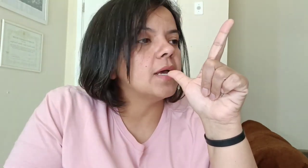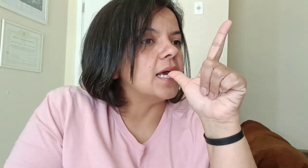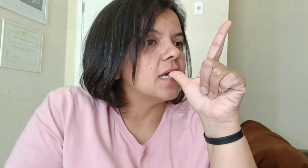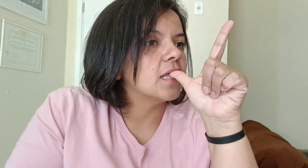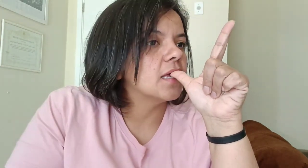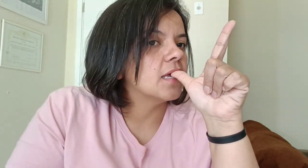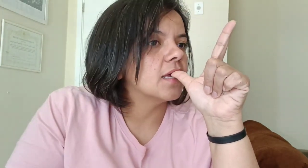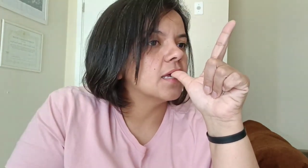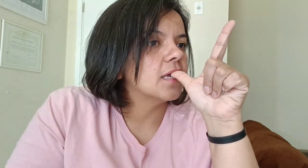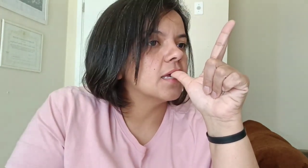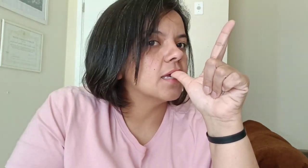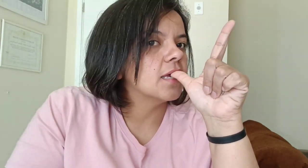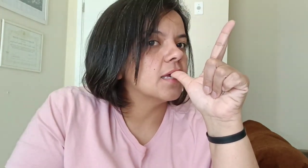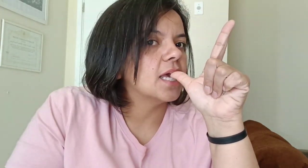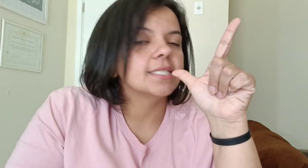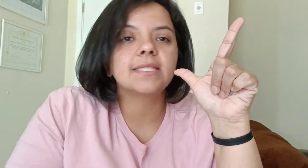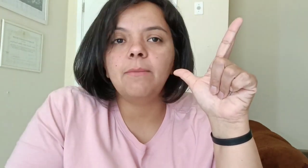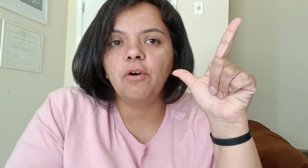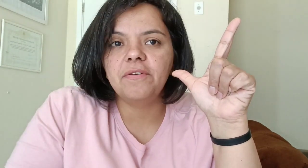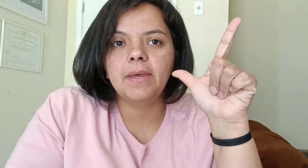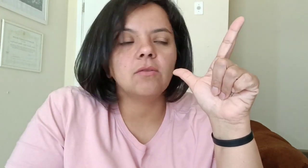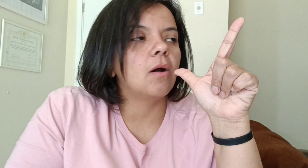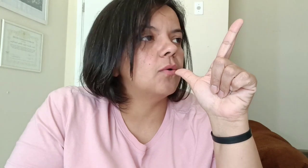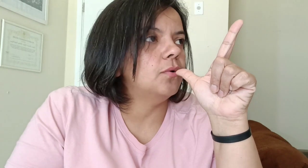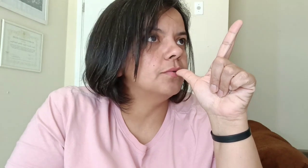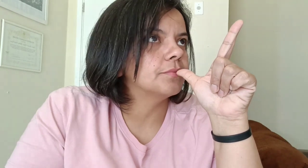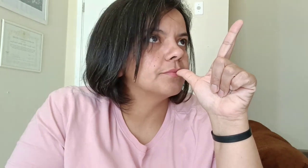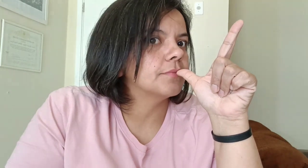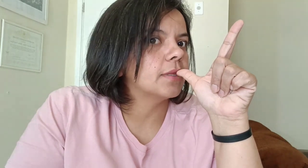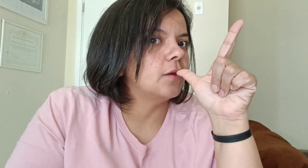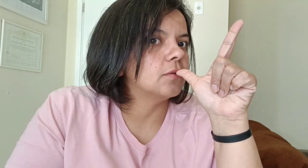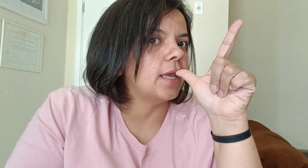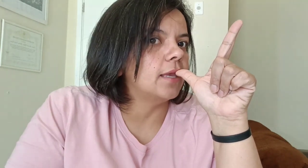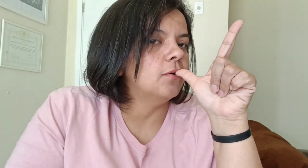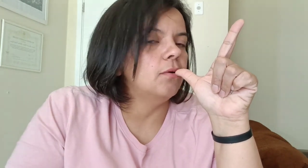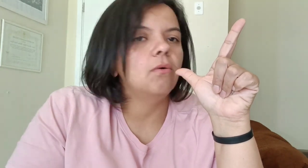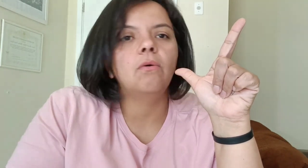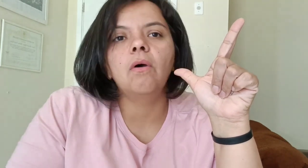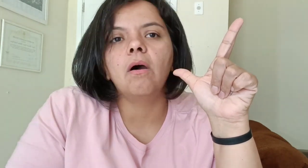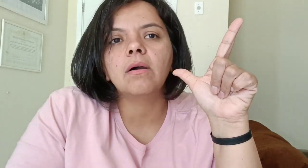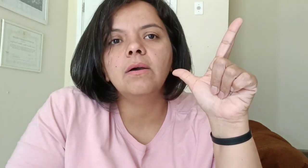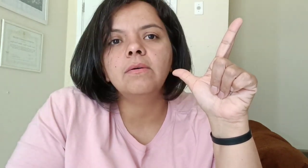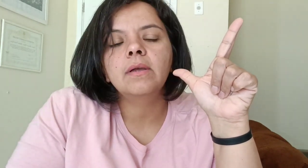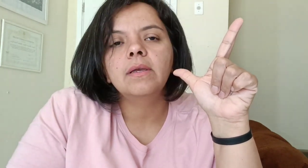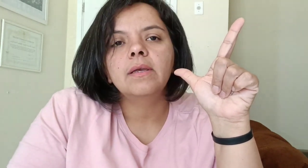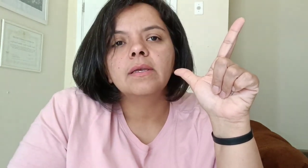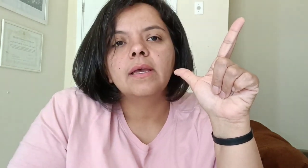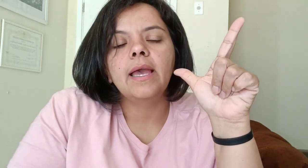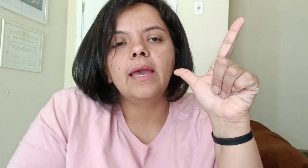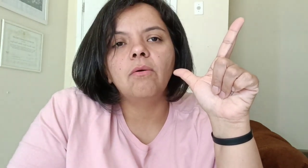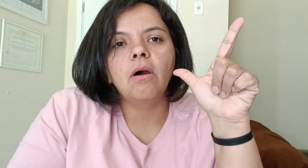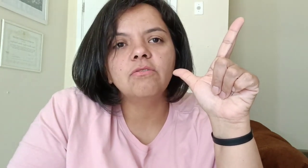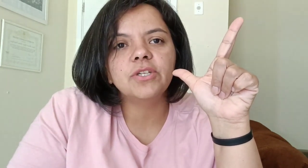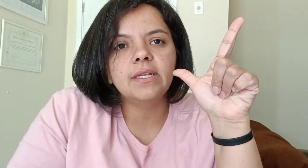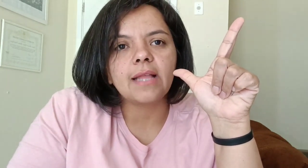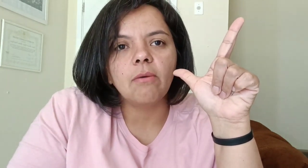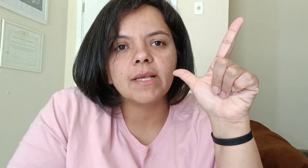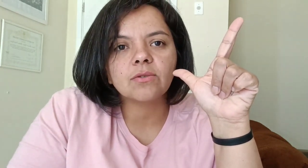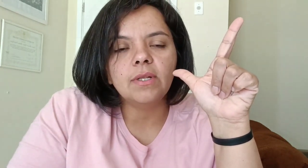boca, sem movimento algum, eu tenho o órgão genital